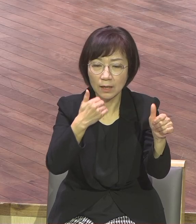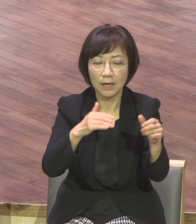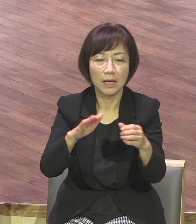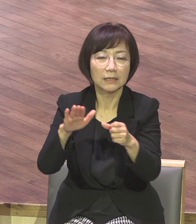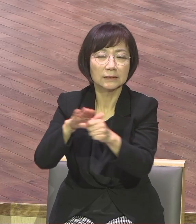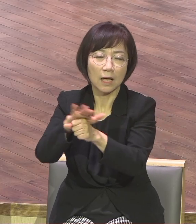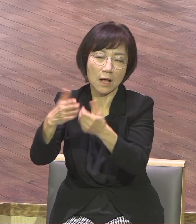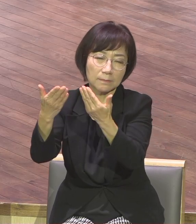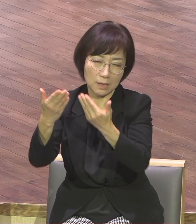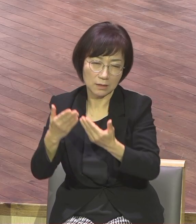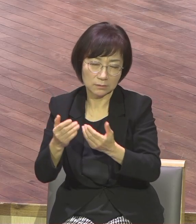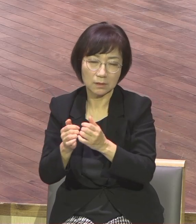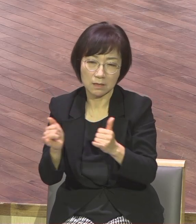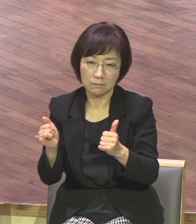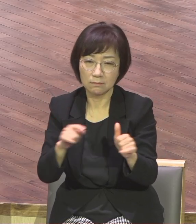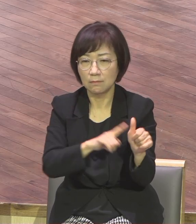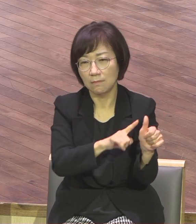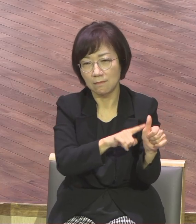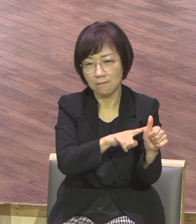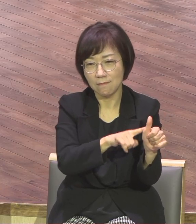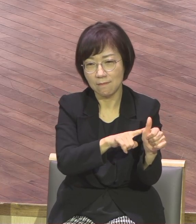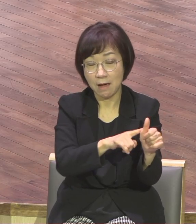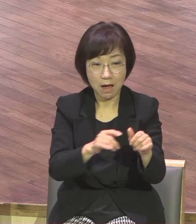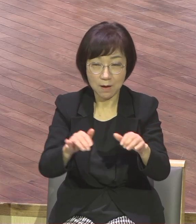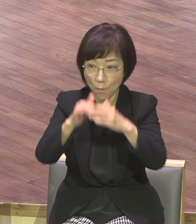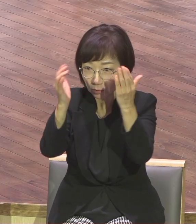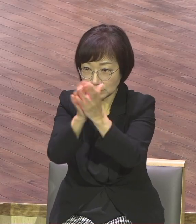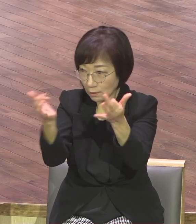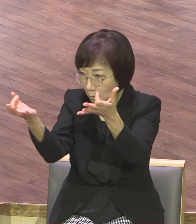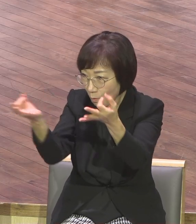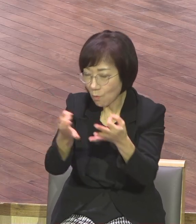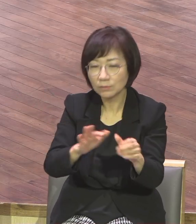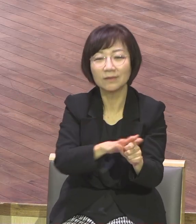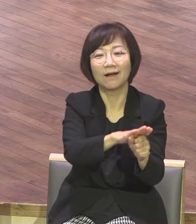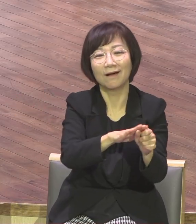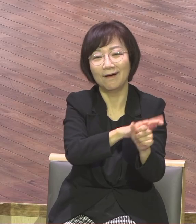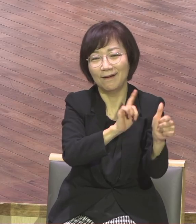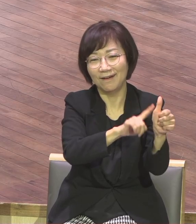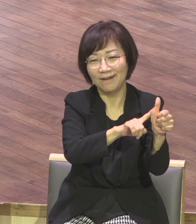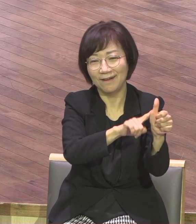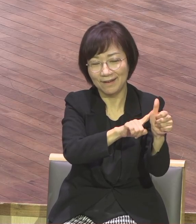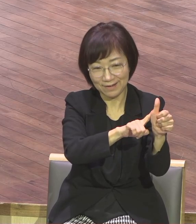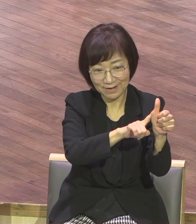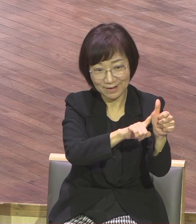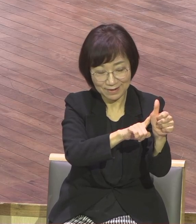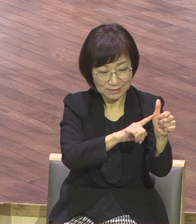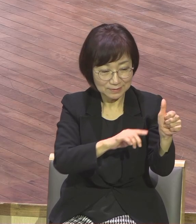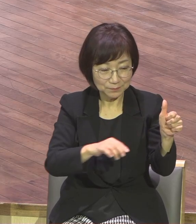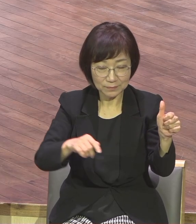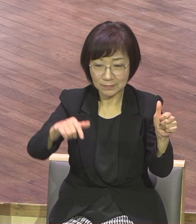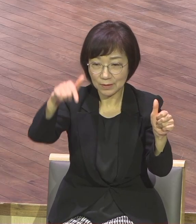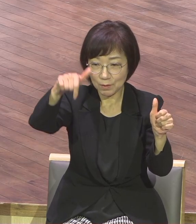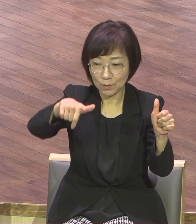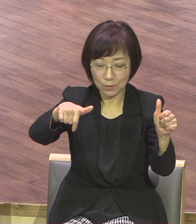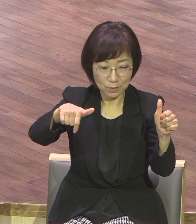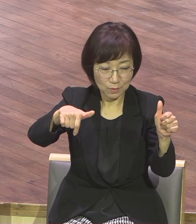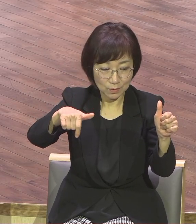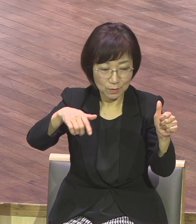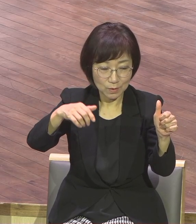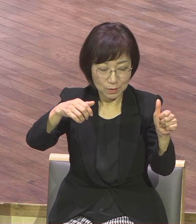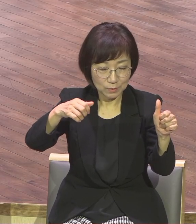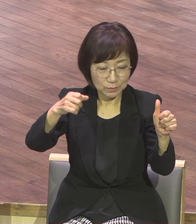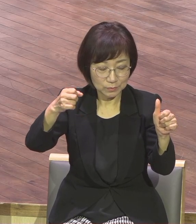형제, 그렇게 말합니다. 사랑받는 형제였다는 것입니다. 골로새서 4장 7절에 보면 골로새서 교회 성도들에게